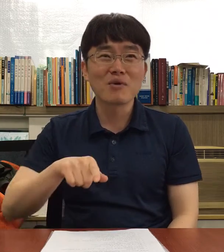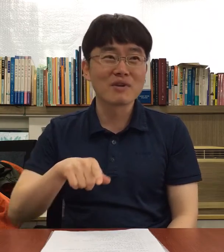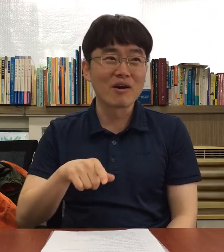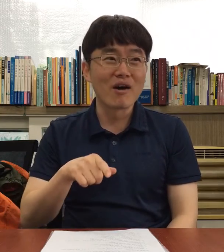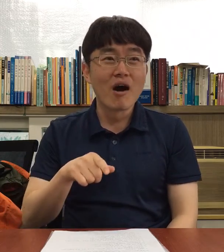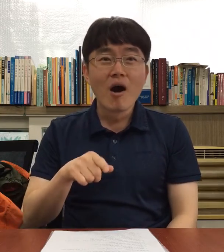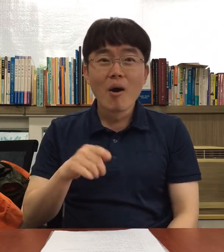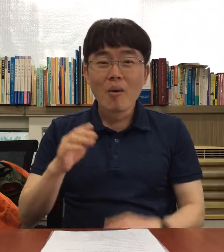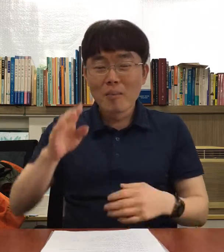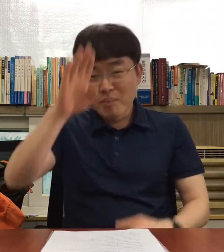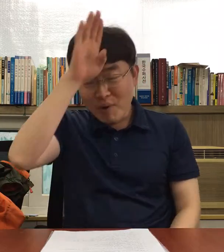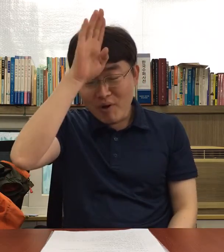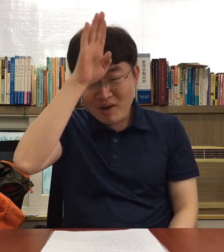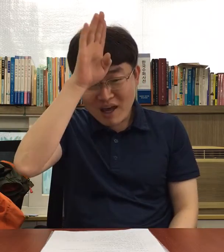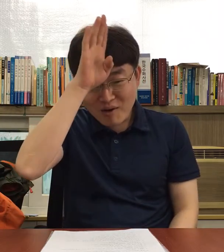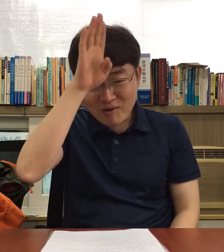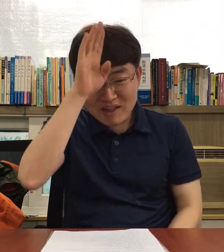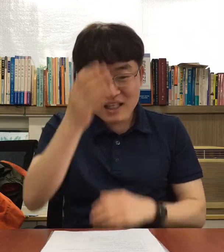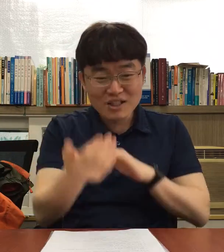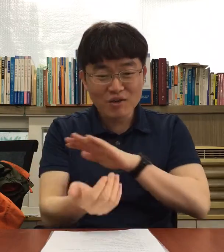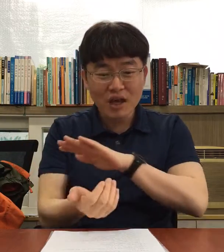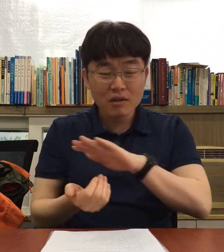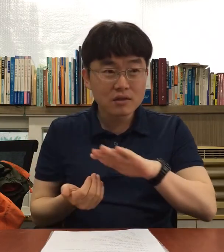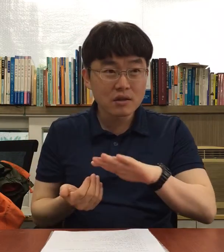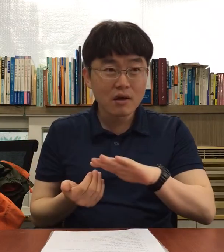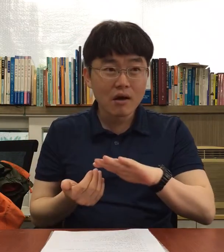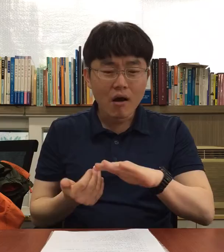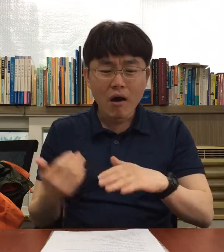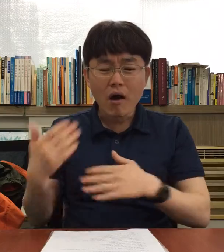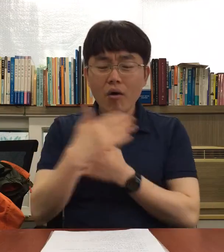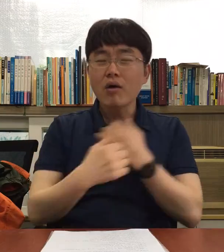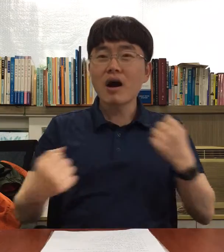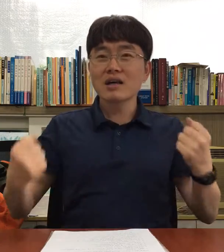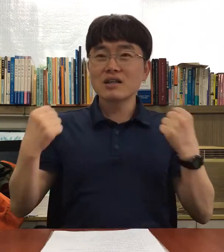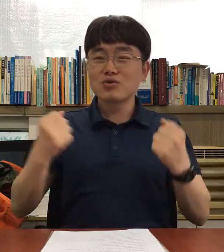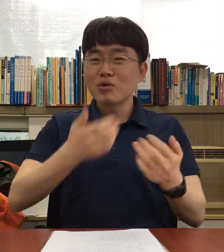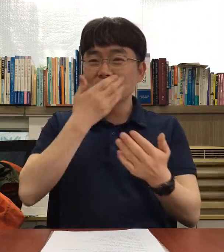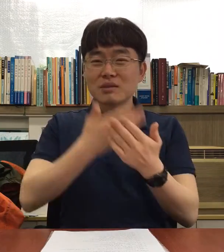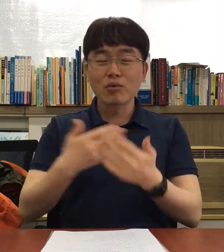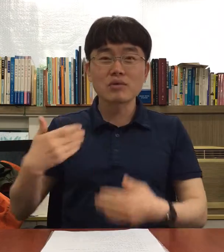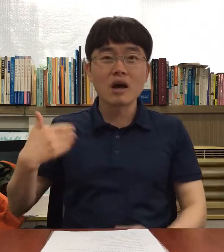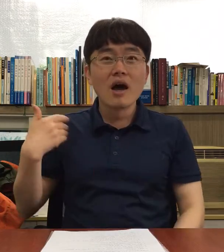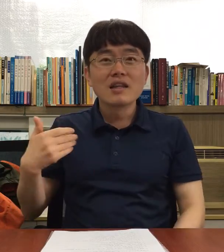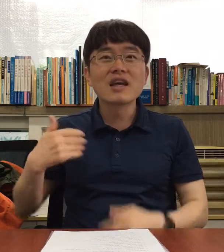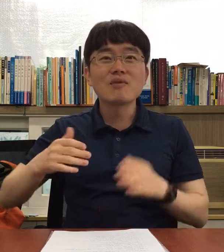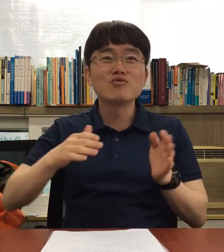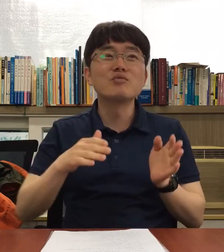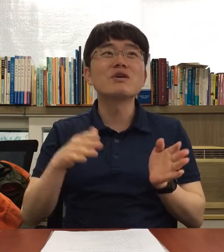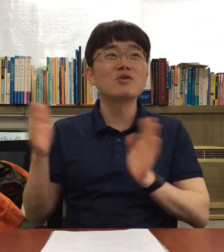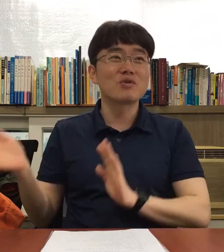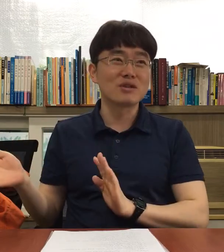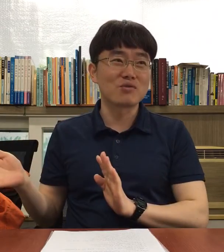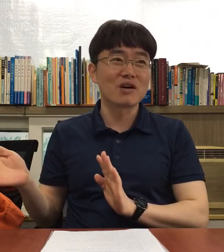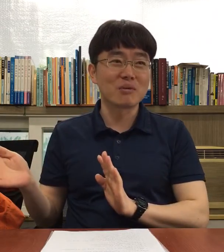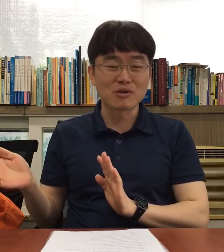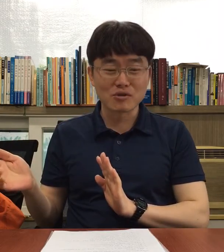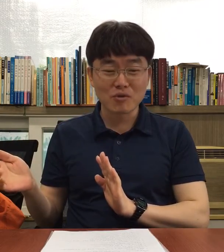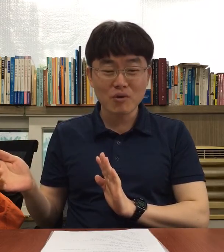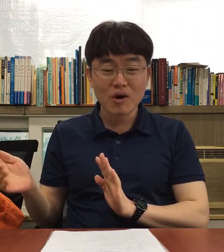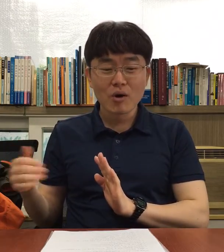표현이에요. 병에 걸리기 전에는 건강이 중요한지 모른다. 되게 무미건조한 수화가 돼버릴 수 있고